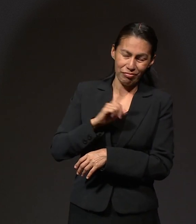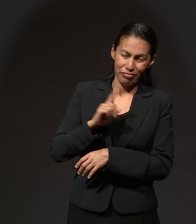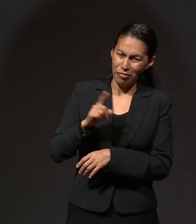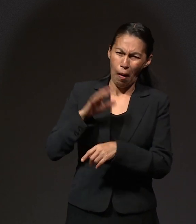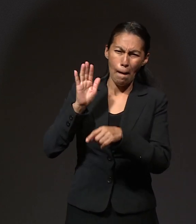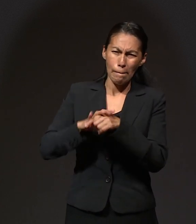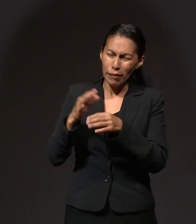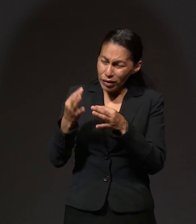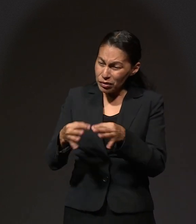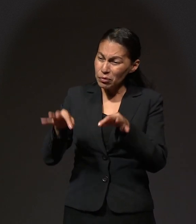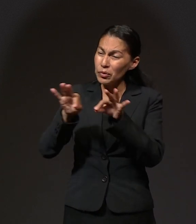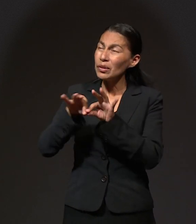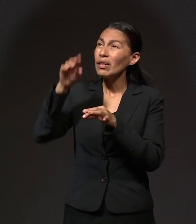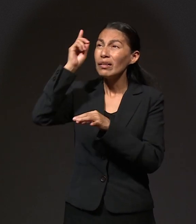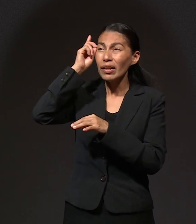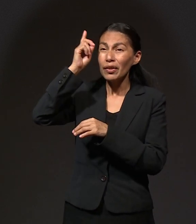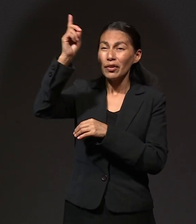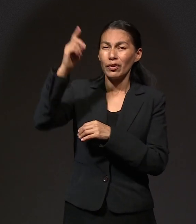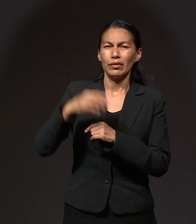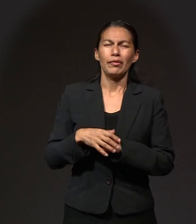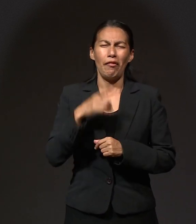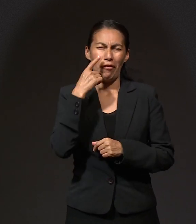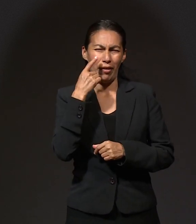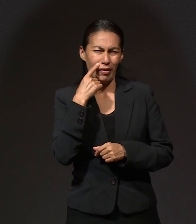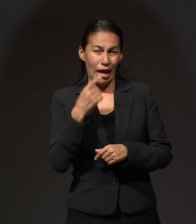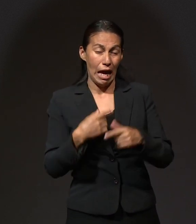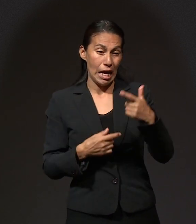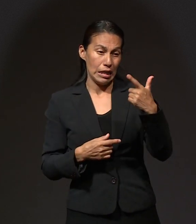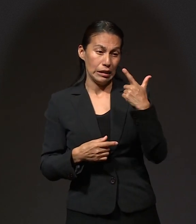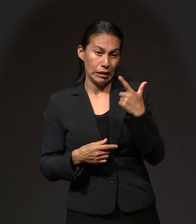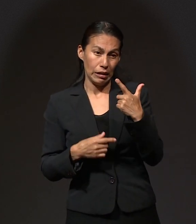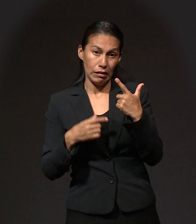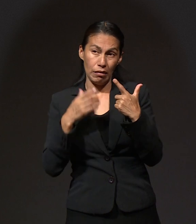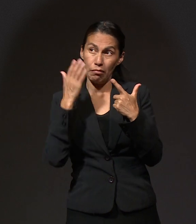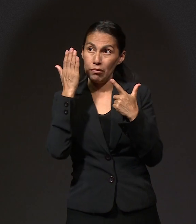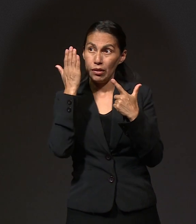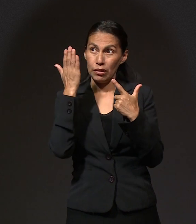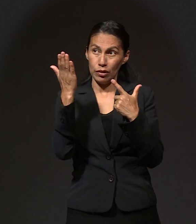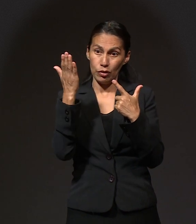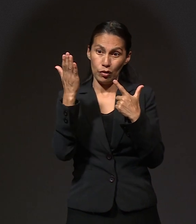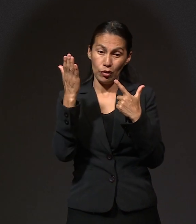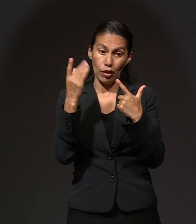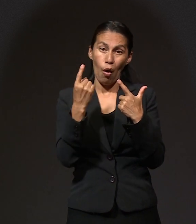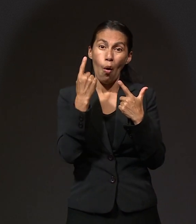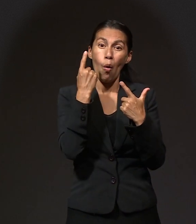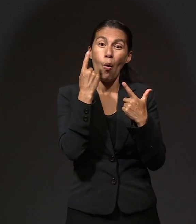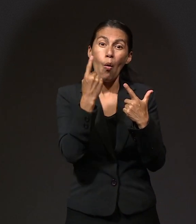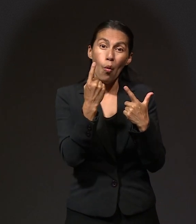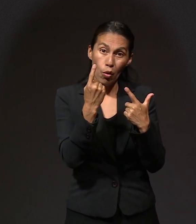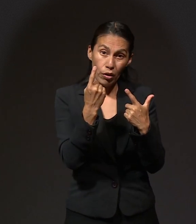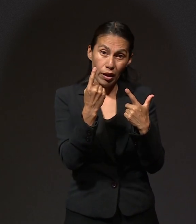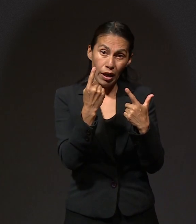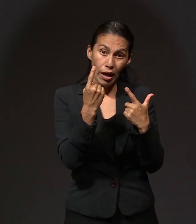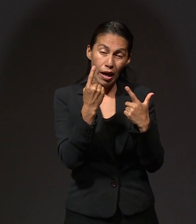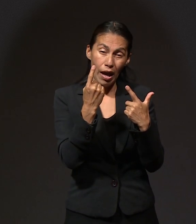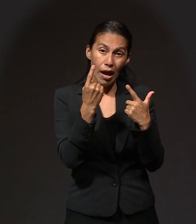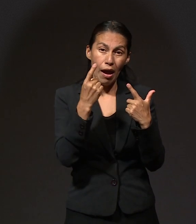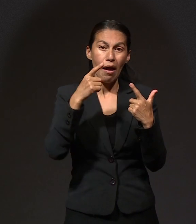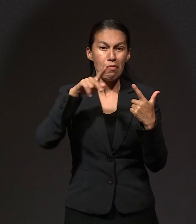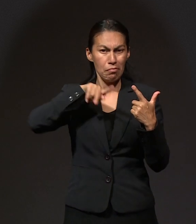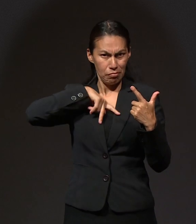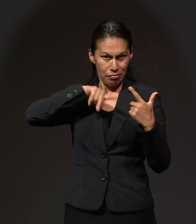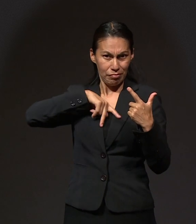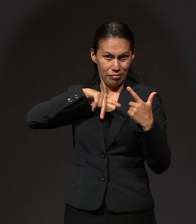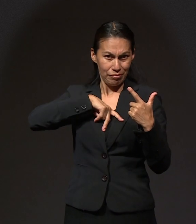el Padre Nuestro. Correcto. De las siete peticiones que vienen del Padre Nuestro, solo una tiene que ver con